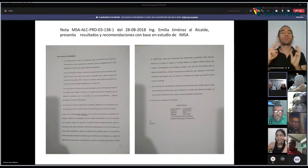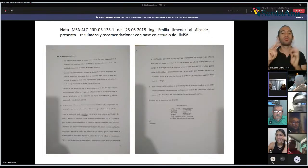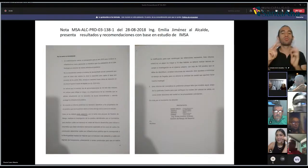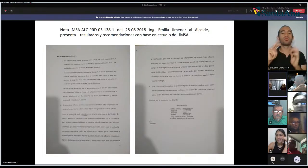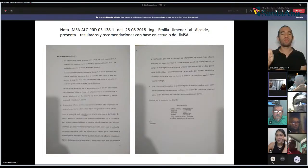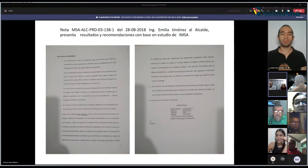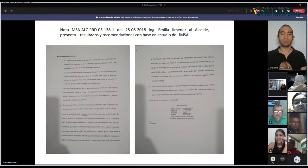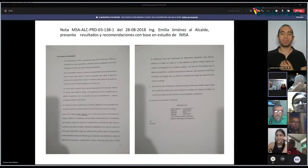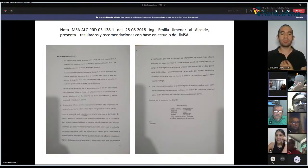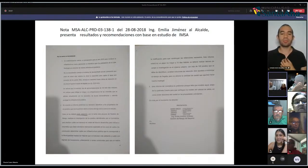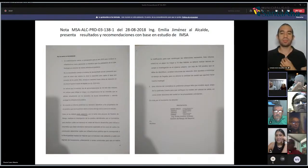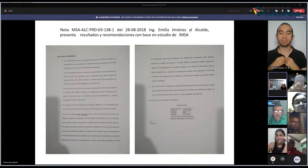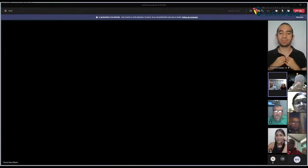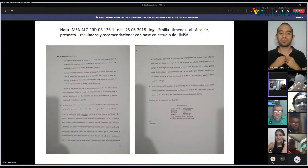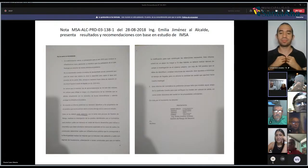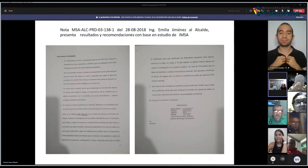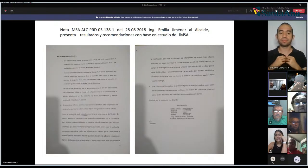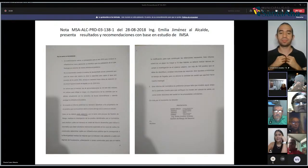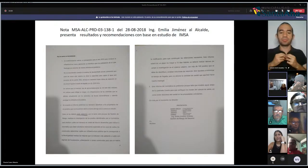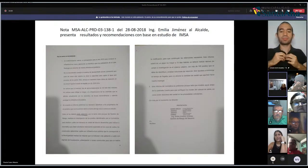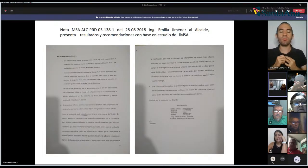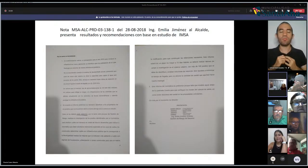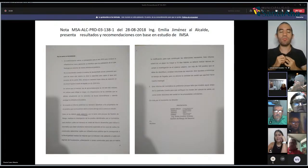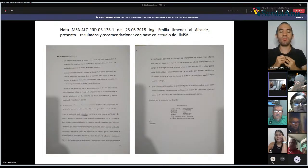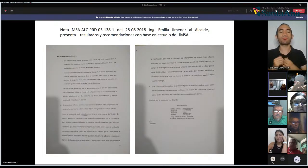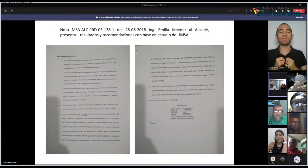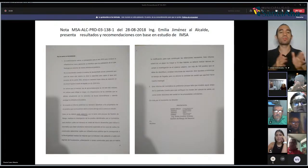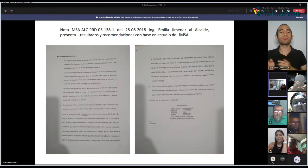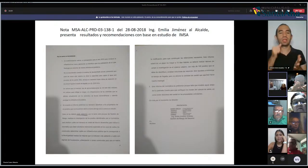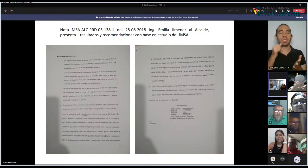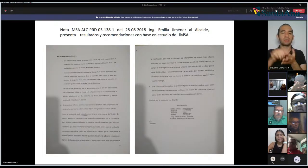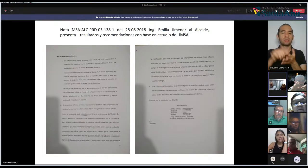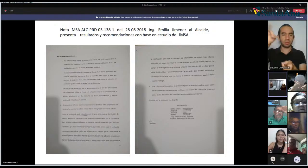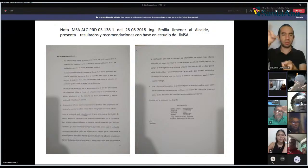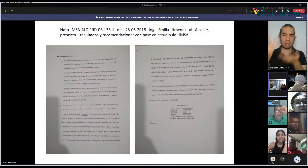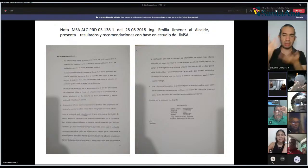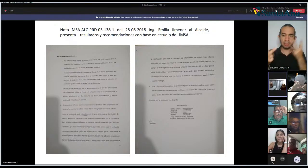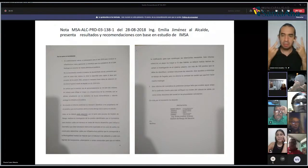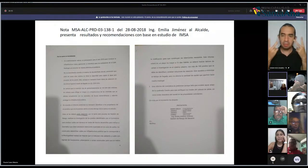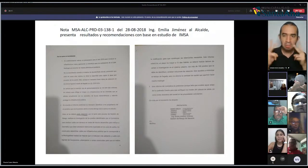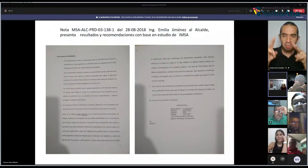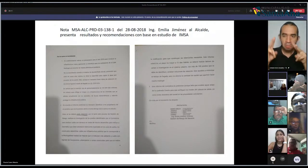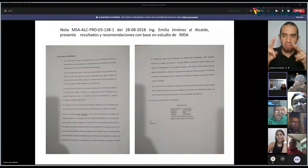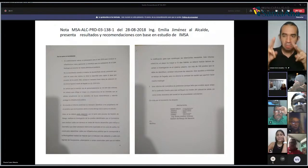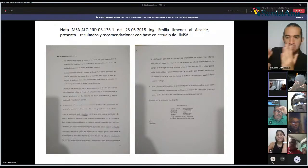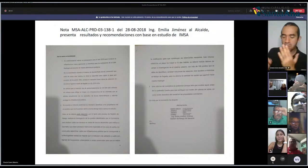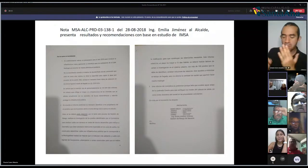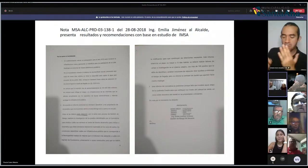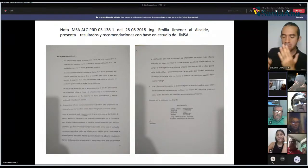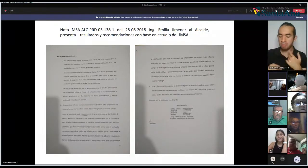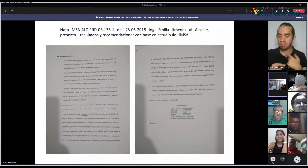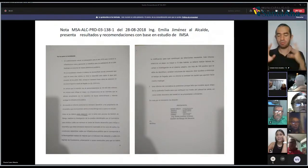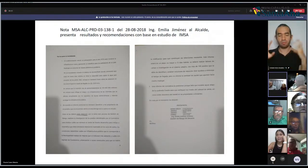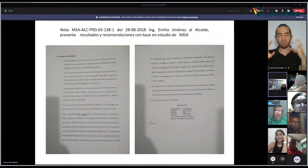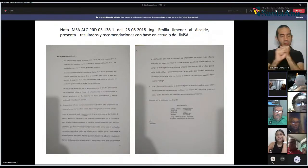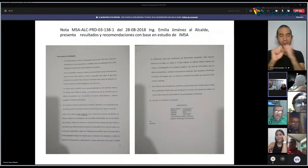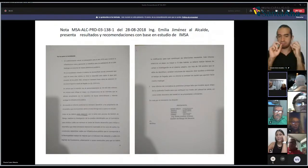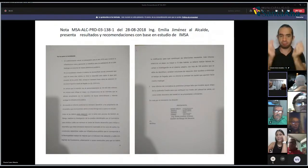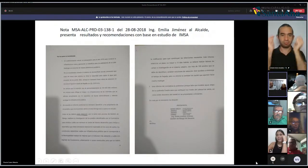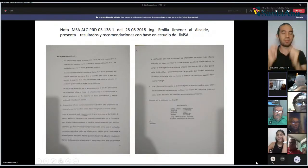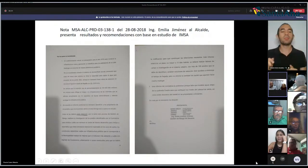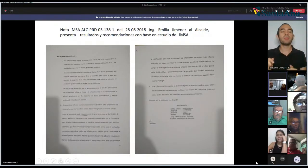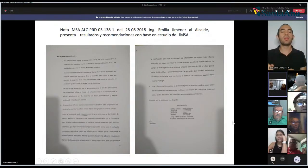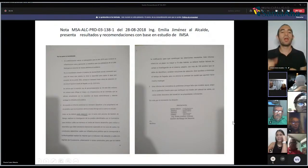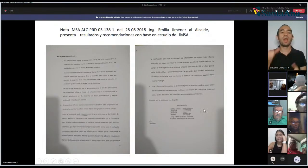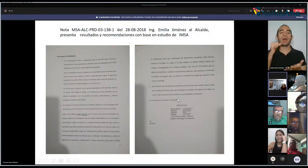de la una nota también no no no sé si lo logran leer pero después se le suma muy rápido esto es una nota que presenta la ingeniera